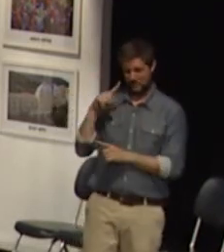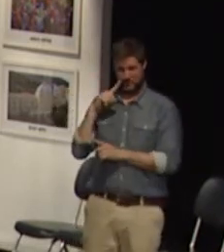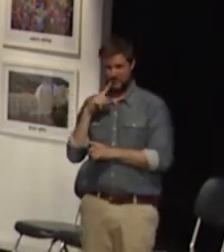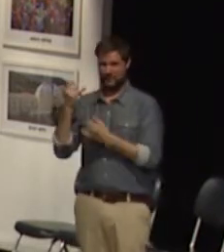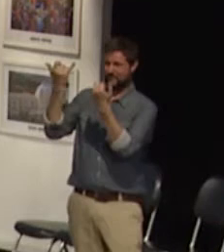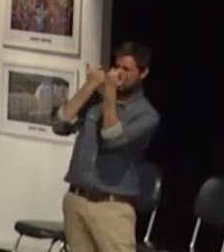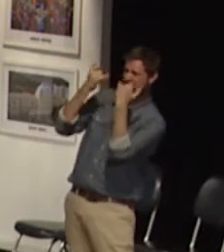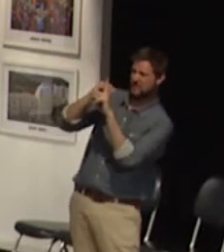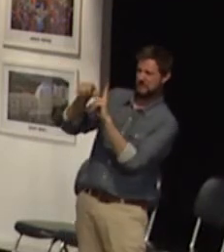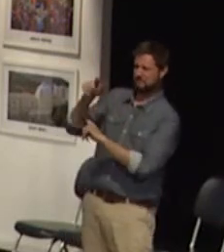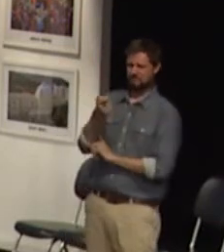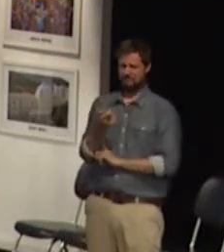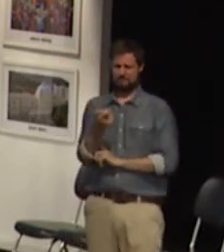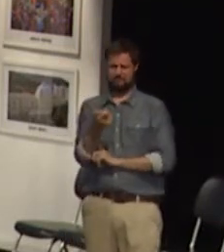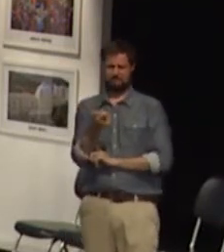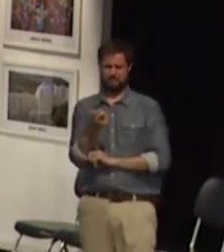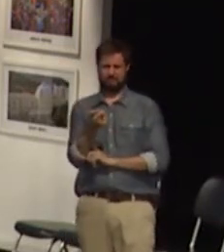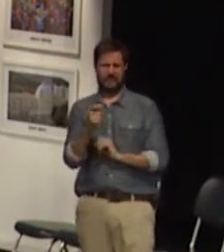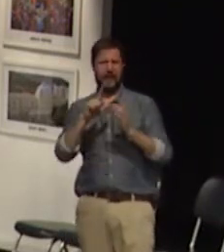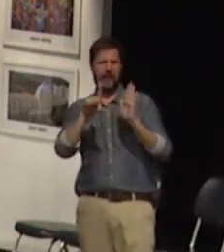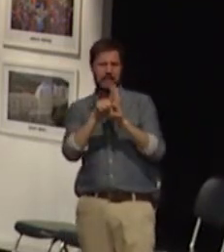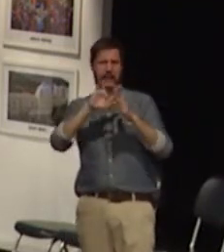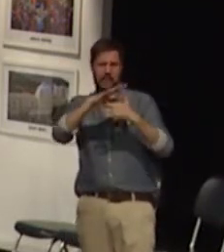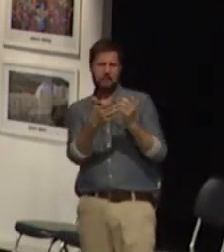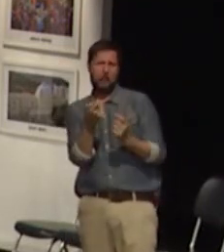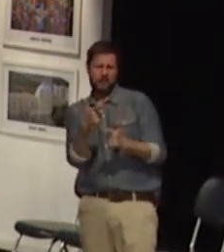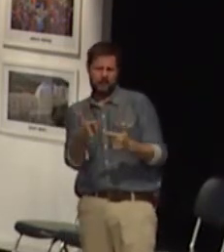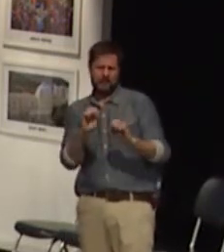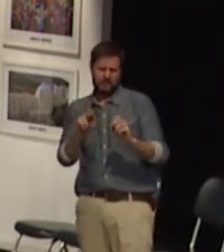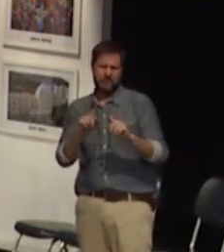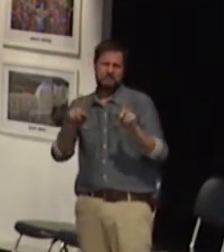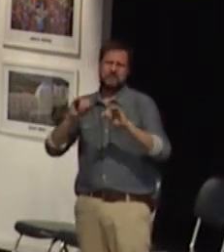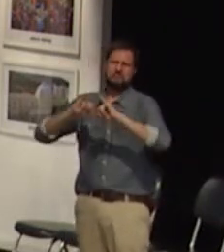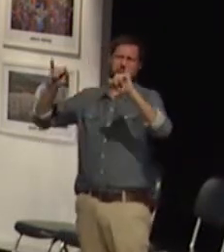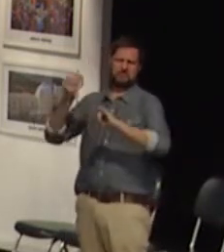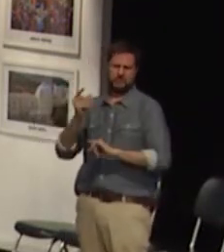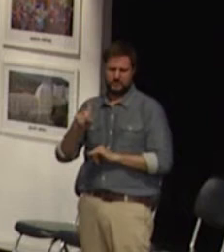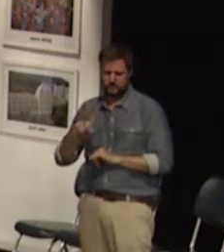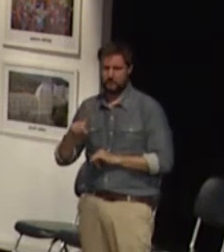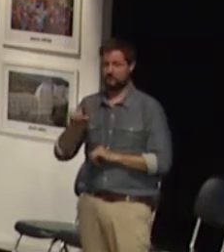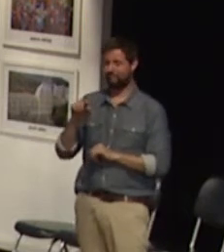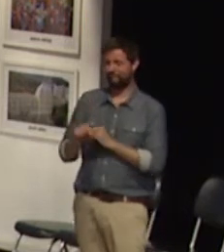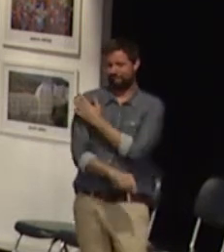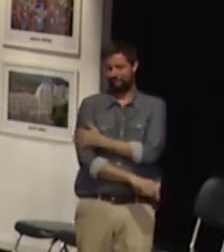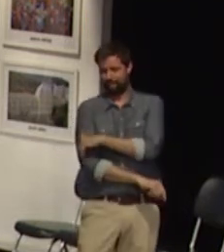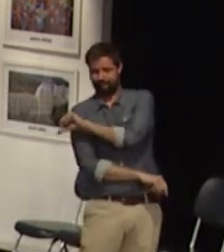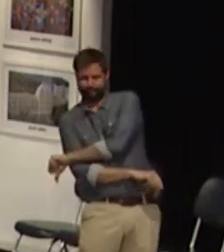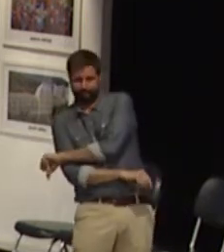informações para as pessoas cotidianamente. Mas a sociedade não tinha informação sobre Libras, sobre a lei da Libras. Sabia que até tem Libras,